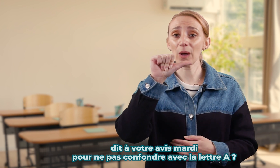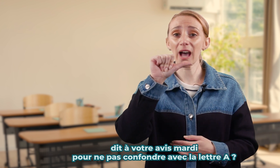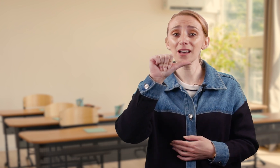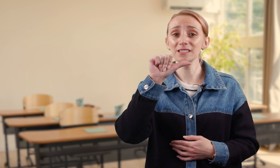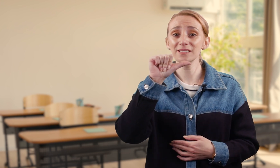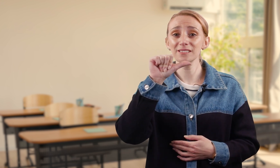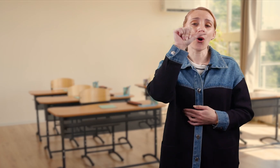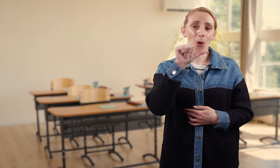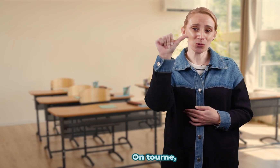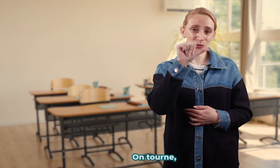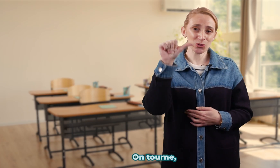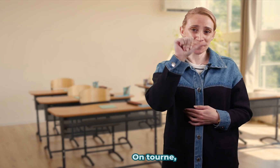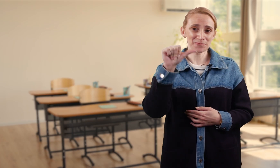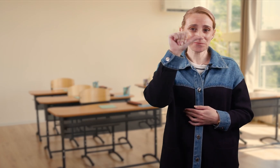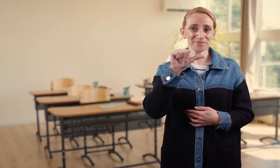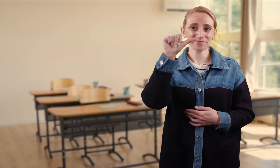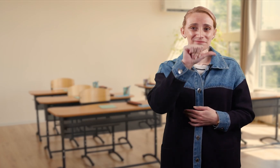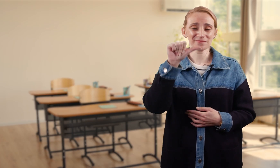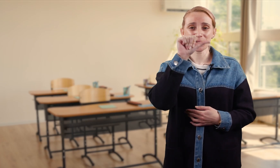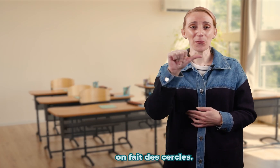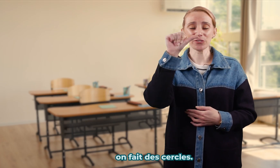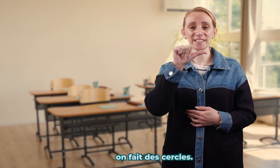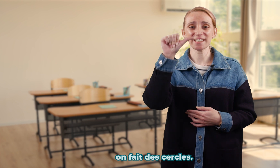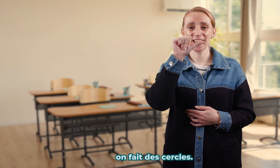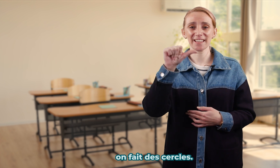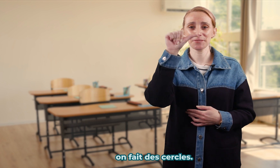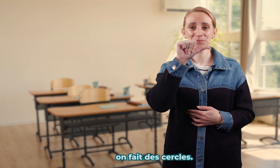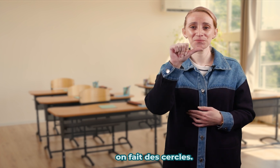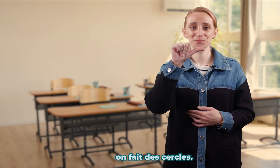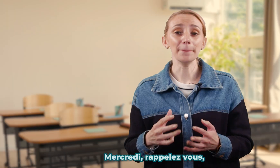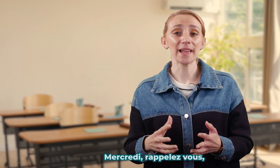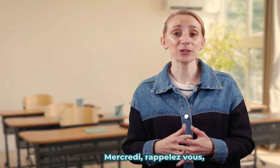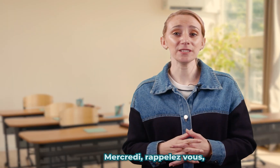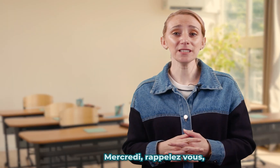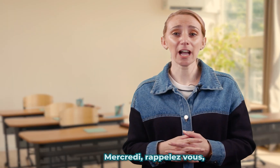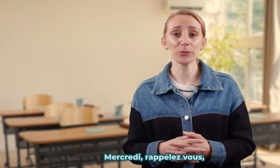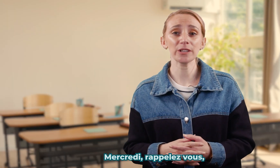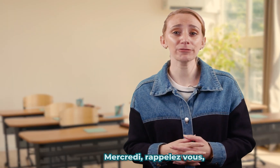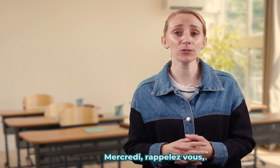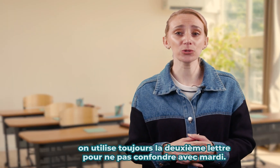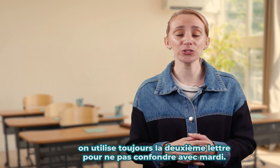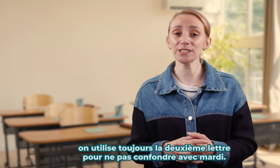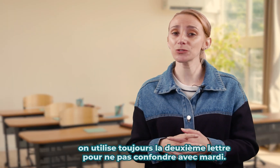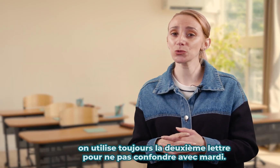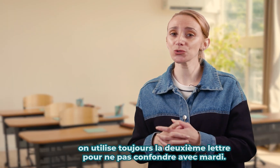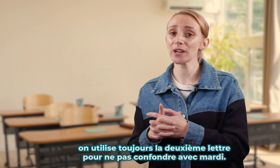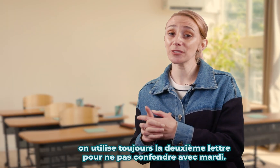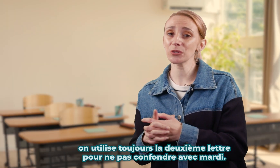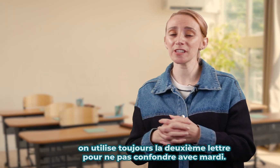A? On tourne. On fait des cercles. Mercredi, rappelez-vous, on utilise toujours la deuxième